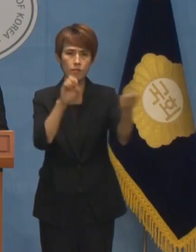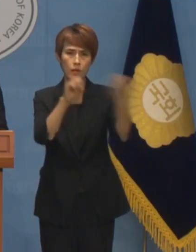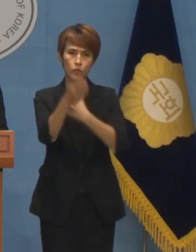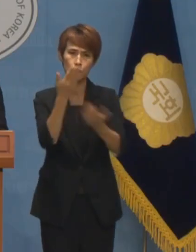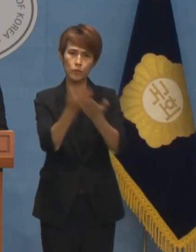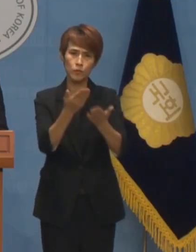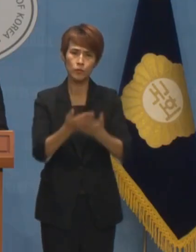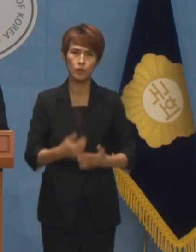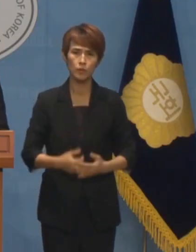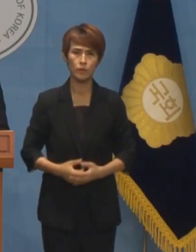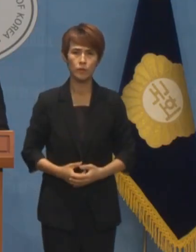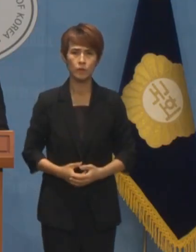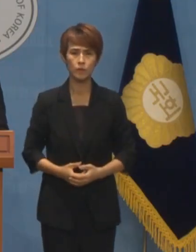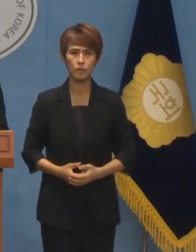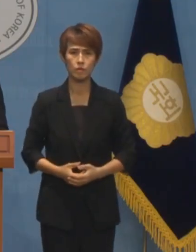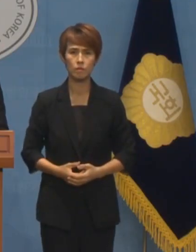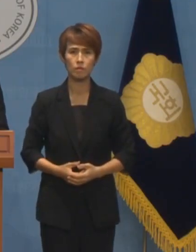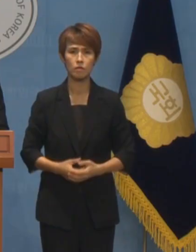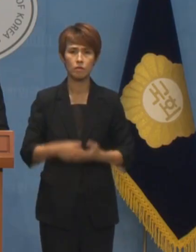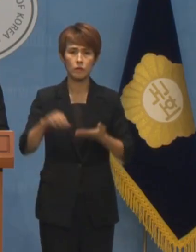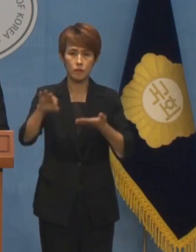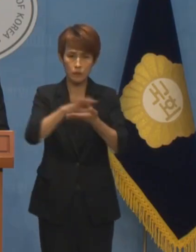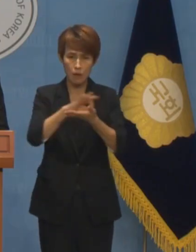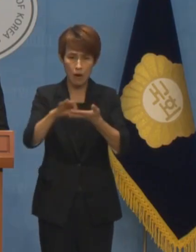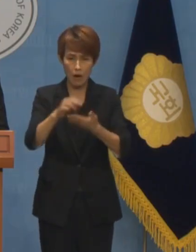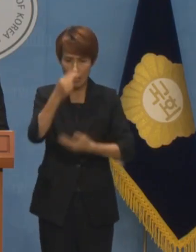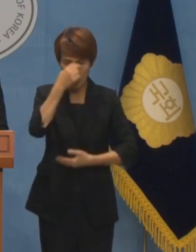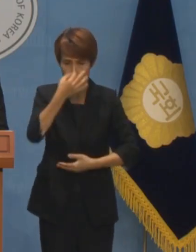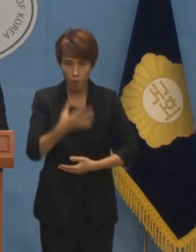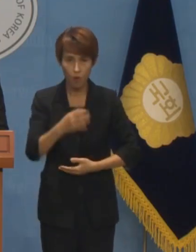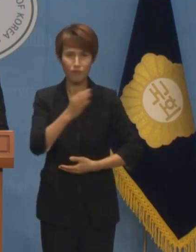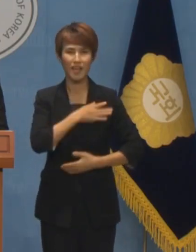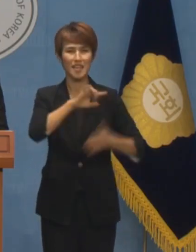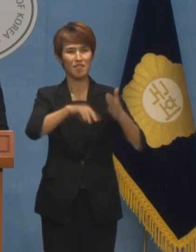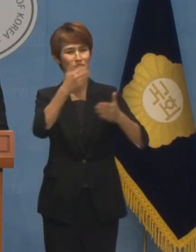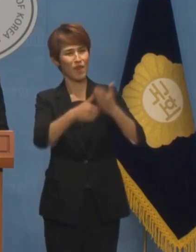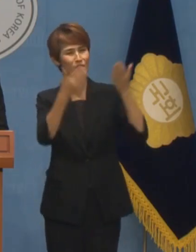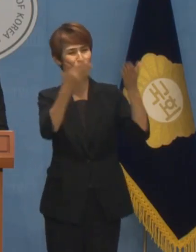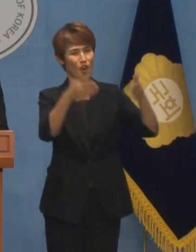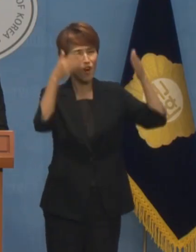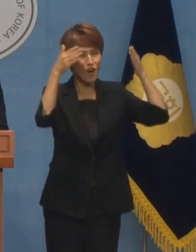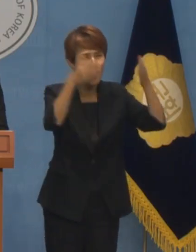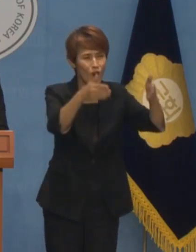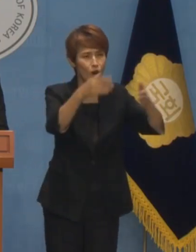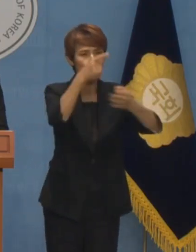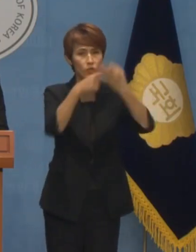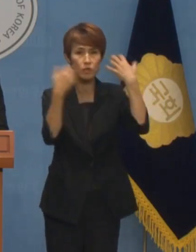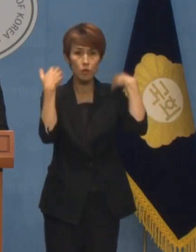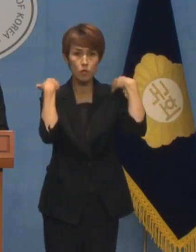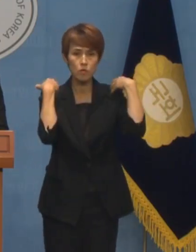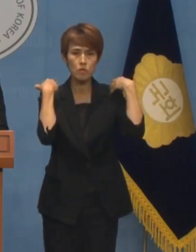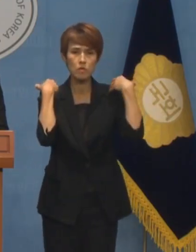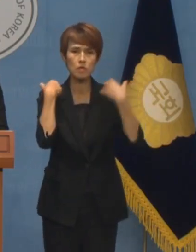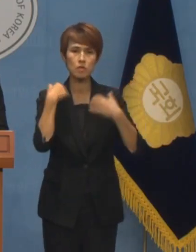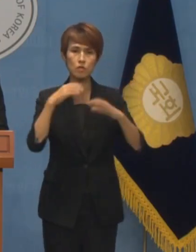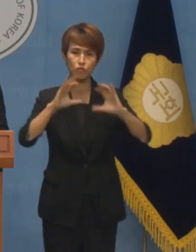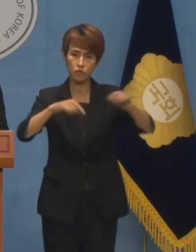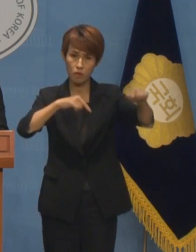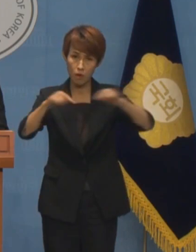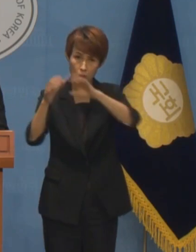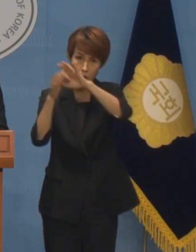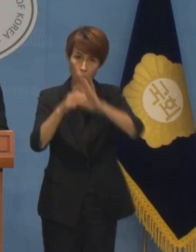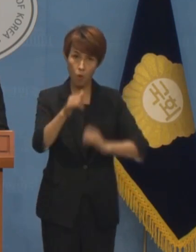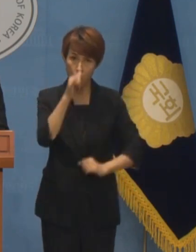합니다. 나라 살림 망쳐놓고 부자 감세에만 매달리는 윤석열 정부의 무책임한 국정 운영이